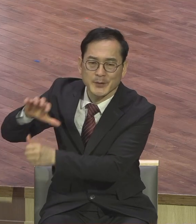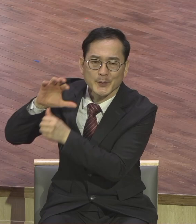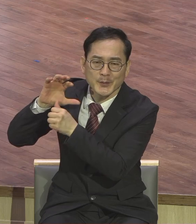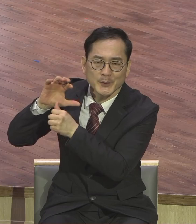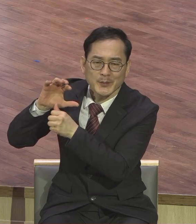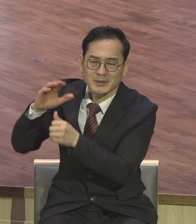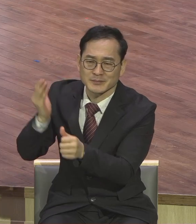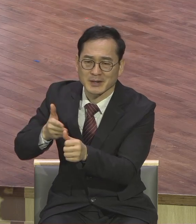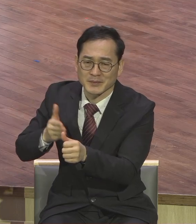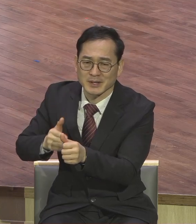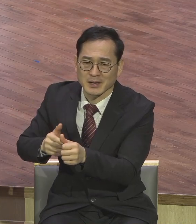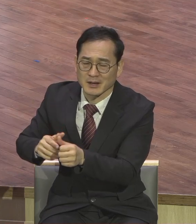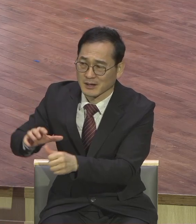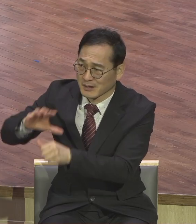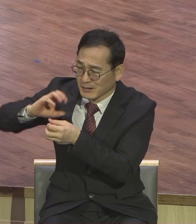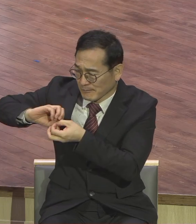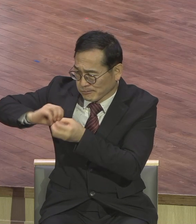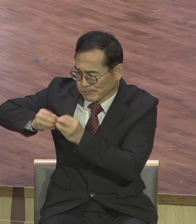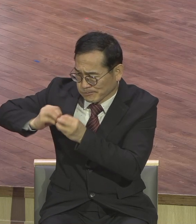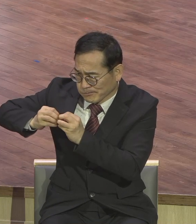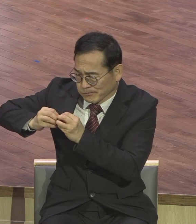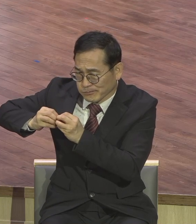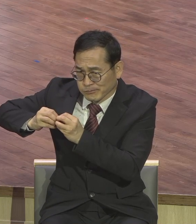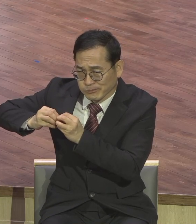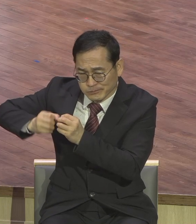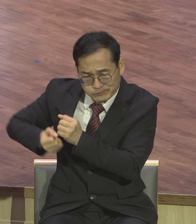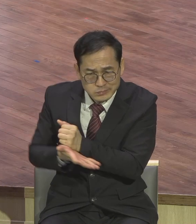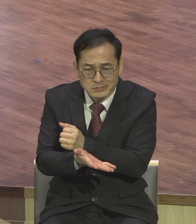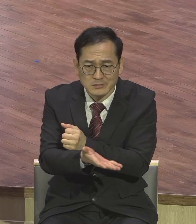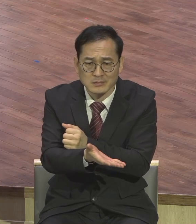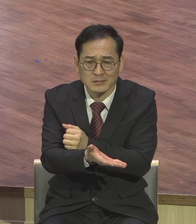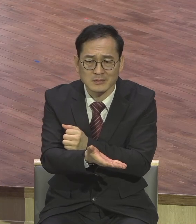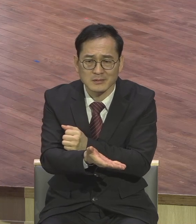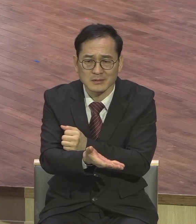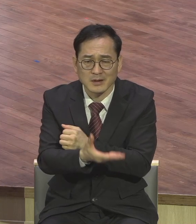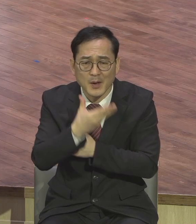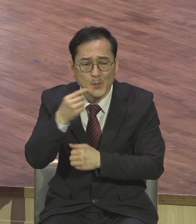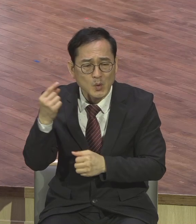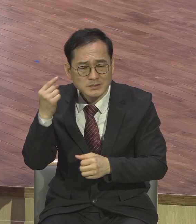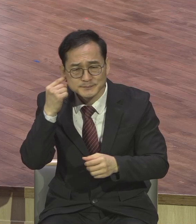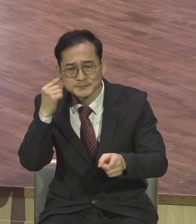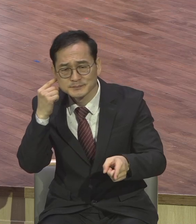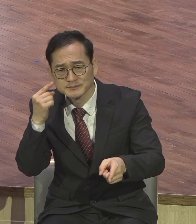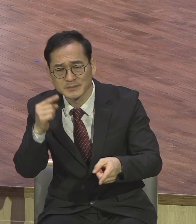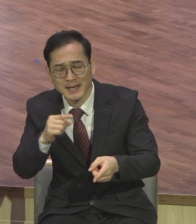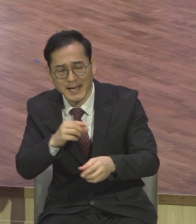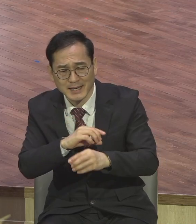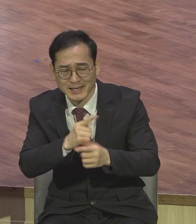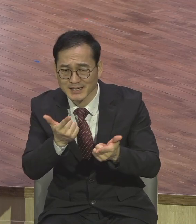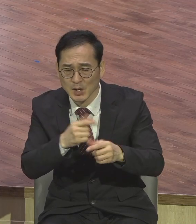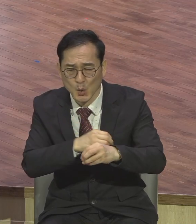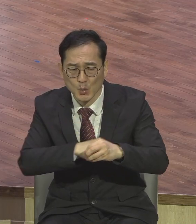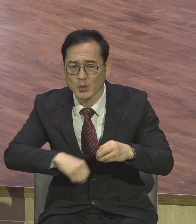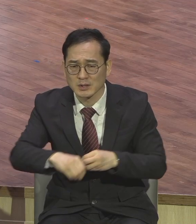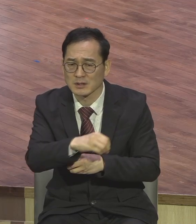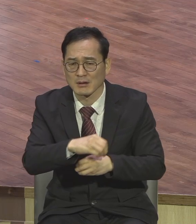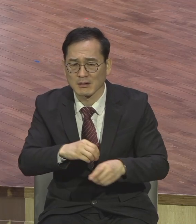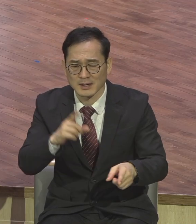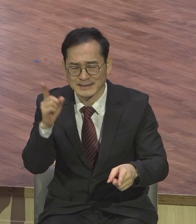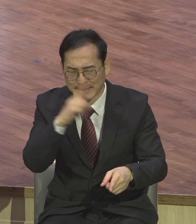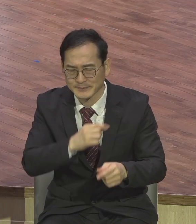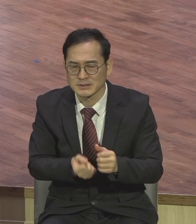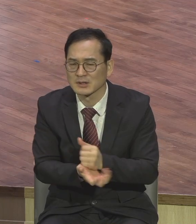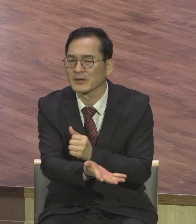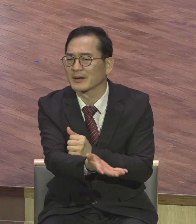돼요. 올바로. 특별히 복음이 주는 축복을 잘못 누리면 복음의 영향력을 입힐 수가 없지요. 그래서